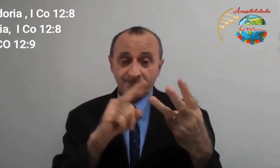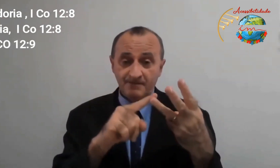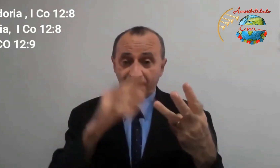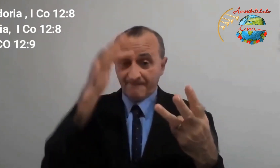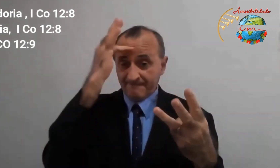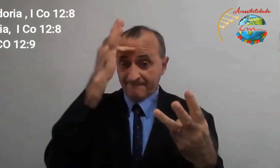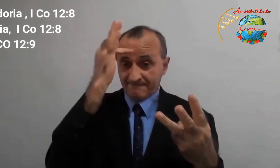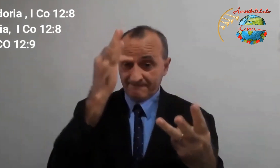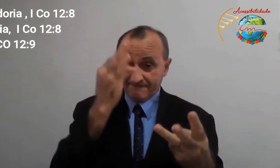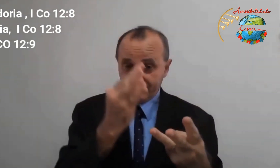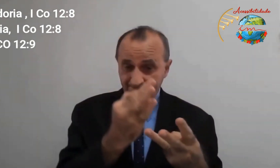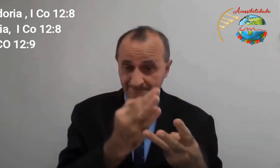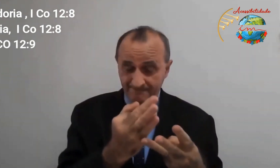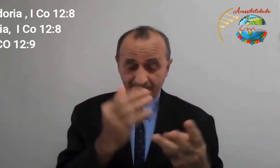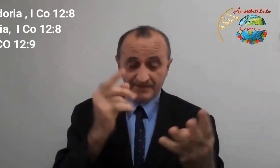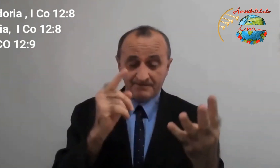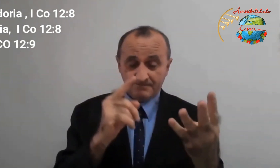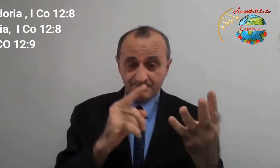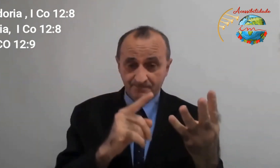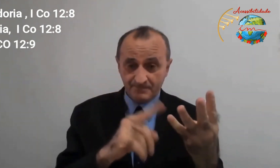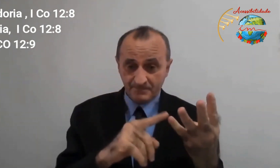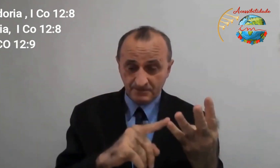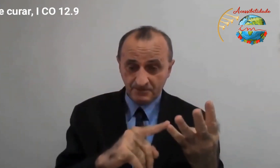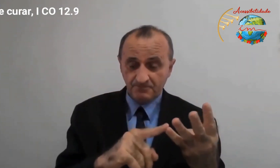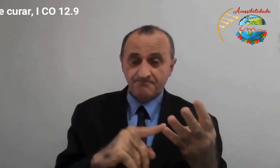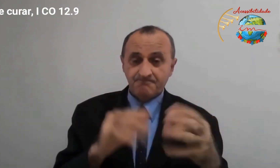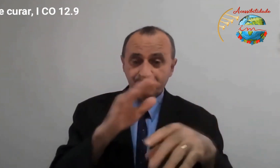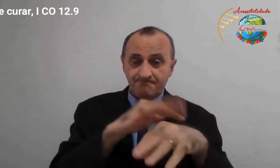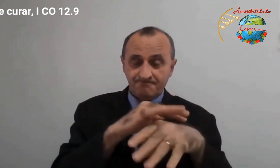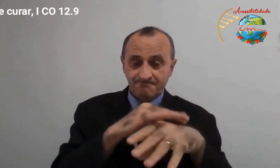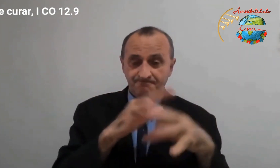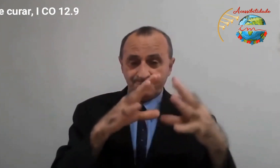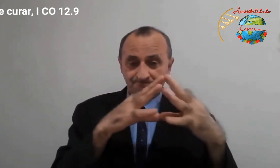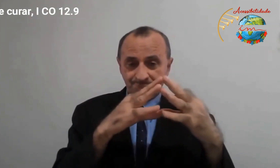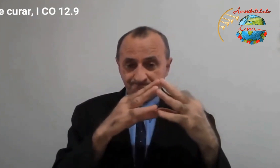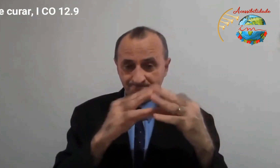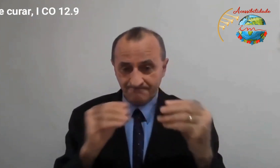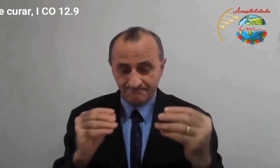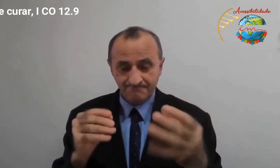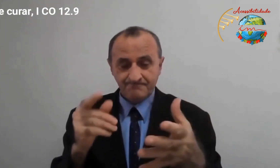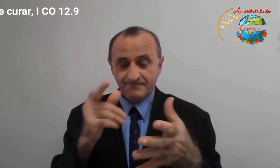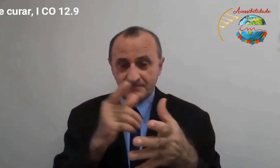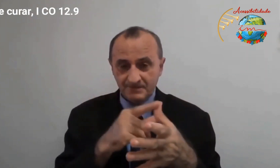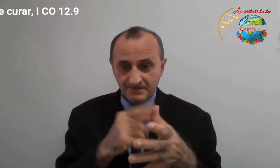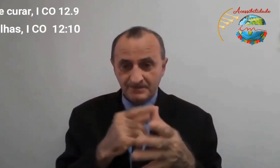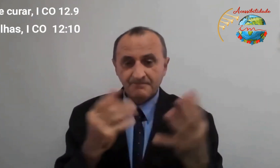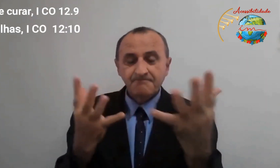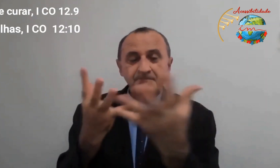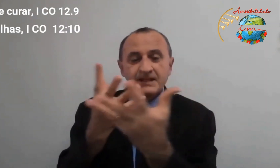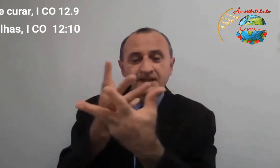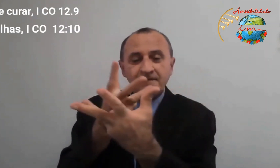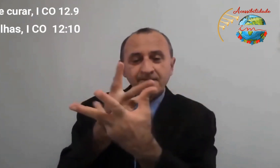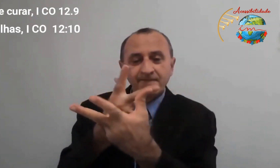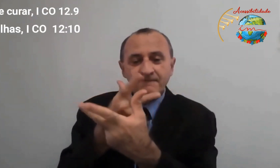Terceiro, fé. O quarto, dons de curar. Quinto, maravilhas.